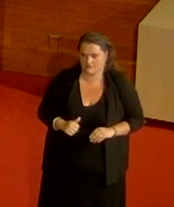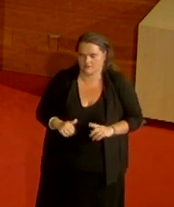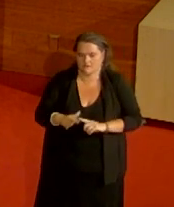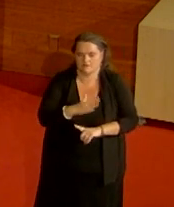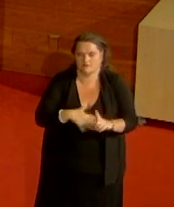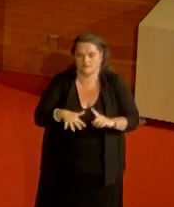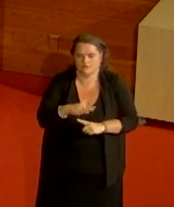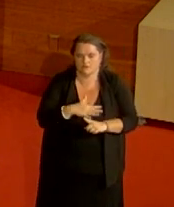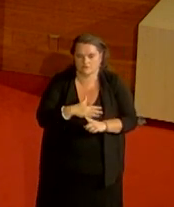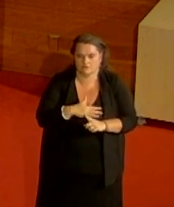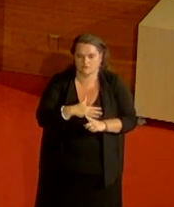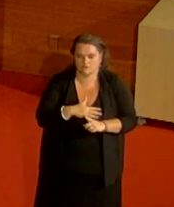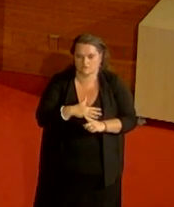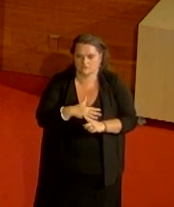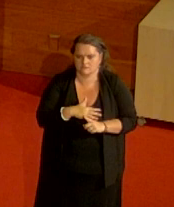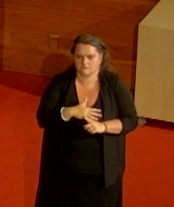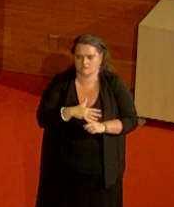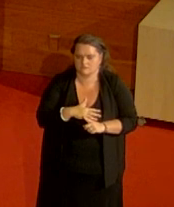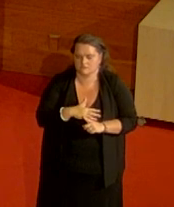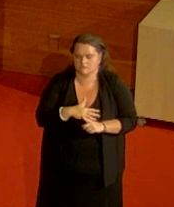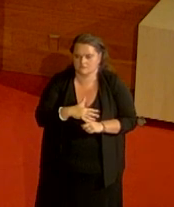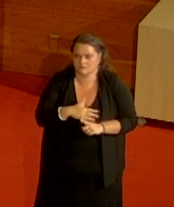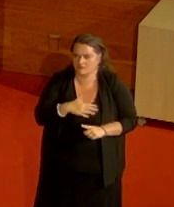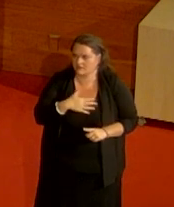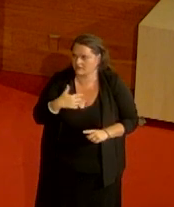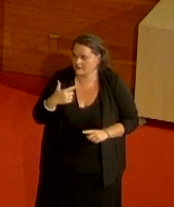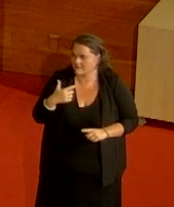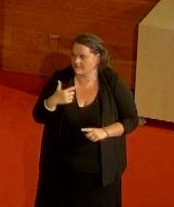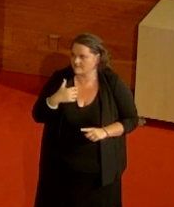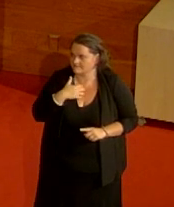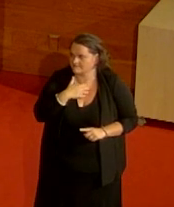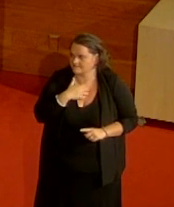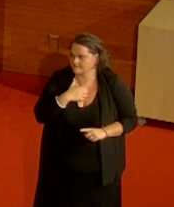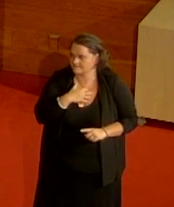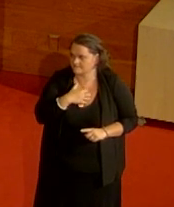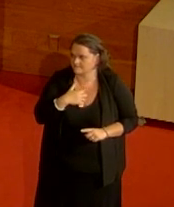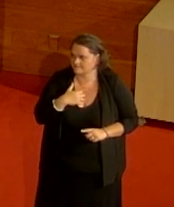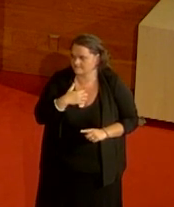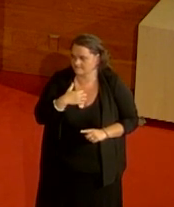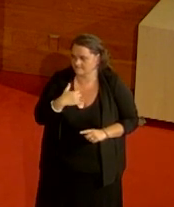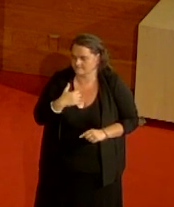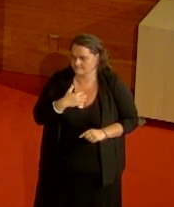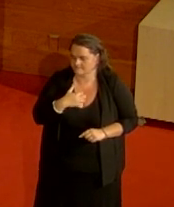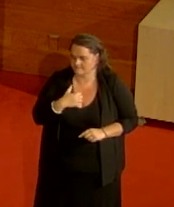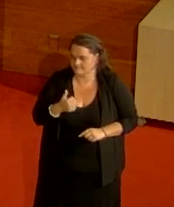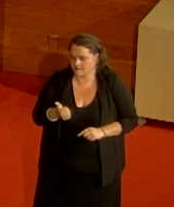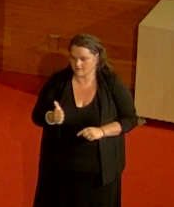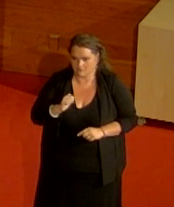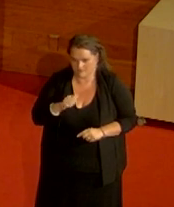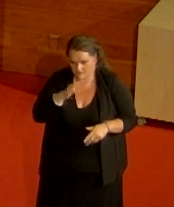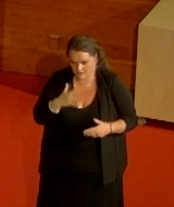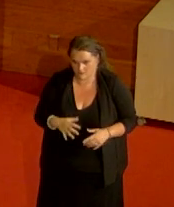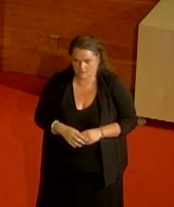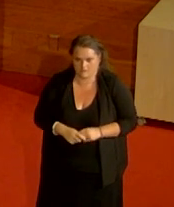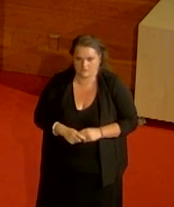quería eh Llamar la la atención sobre cómo el aprovechamiento que que que estamos viendo en las